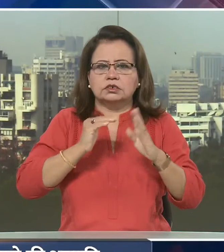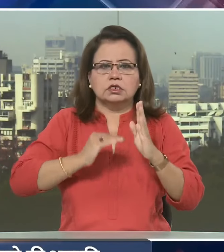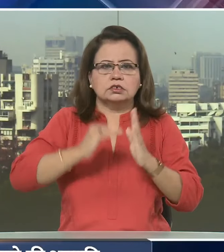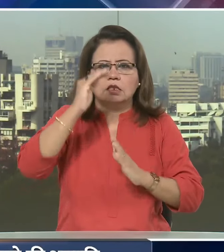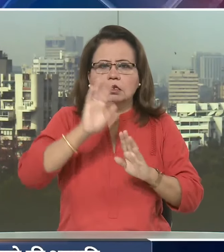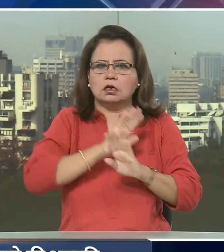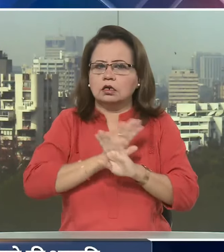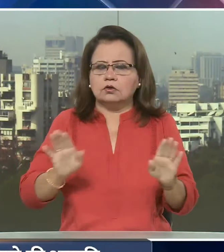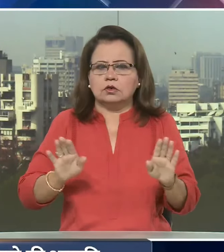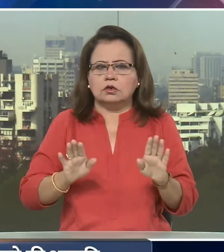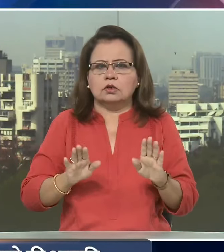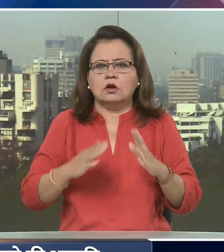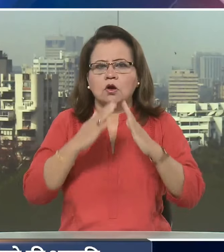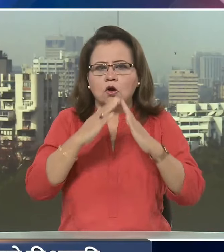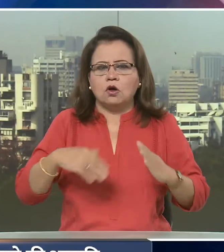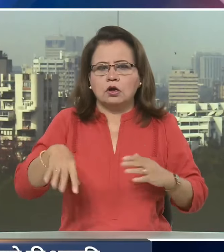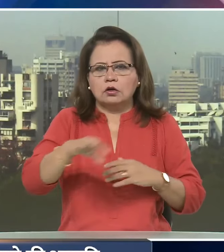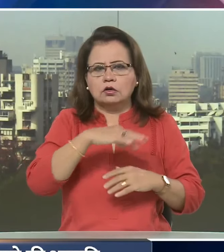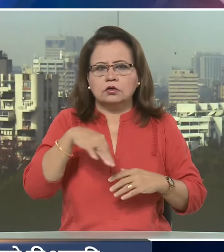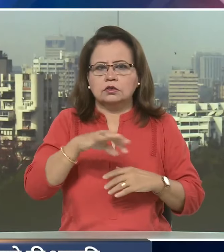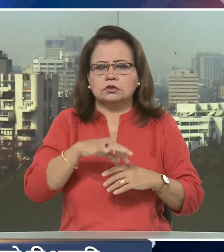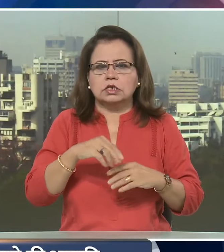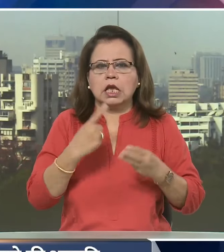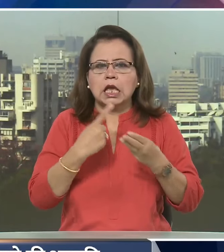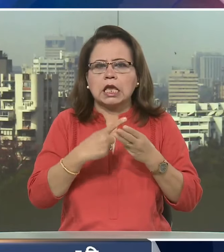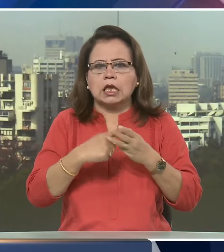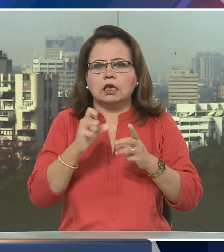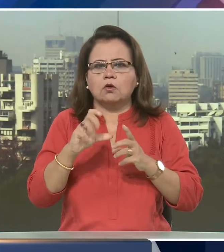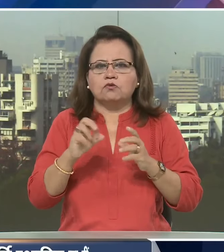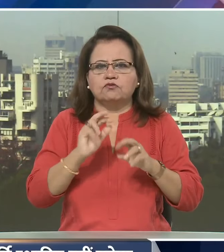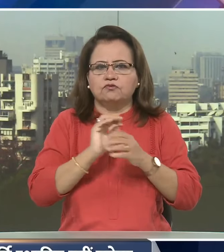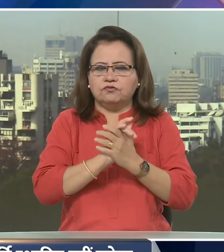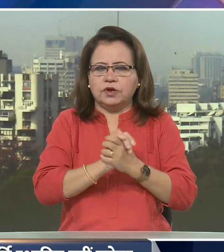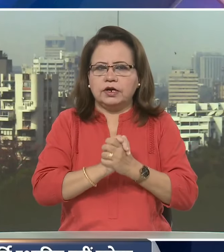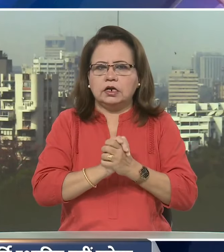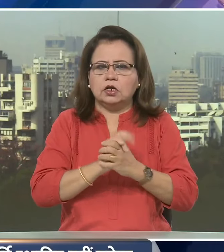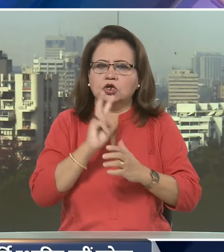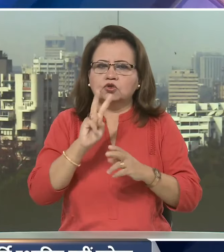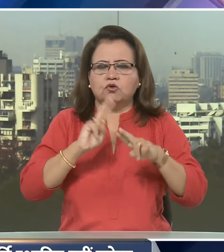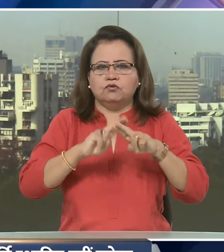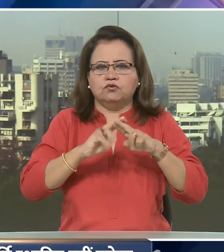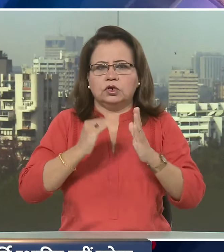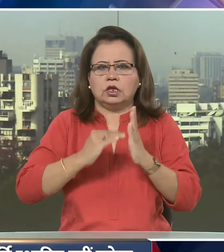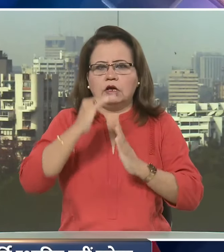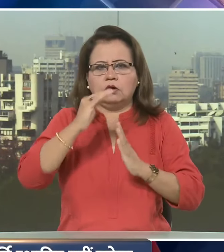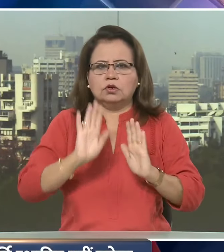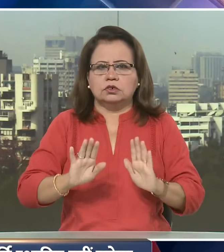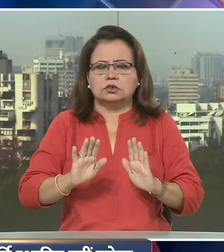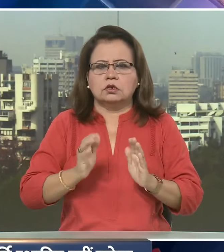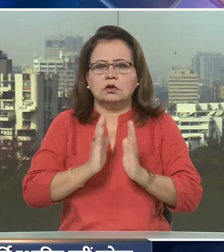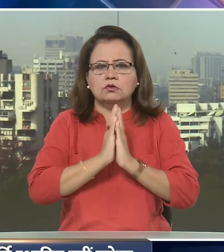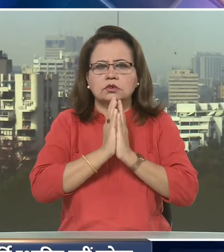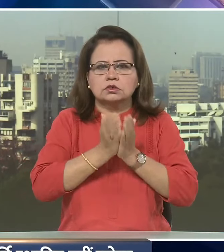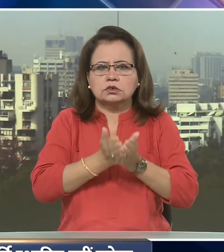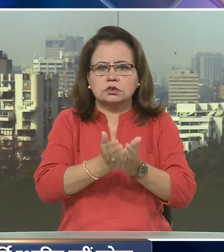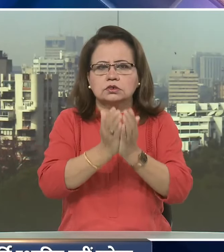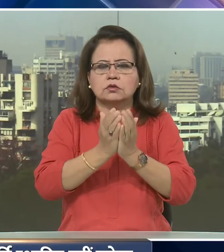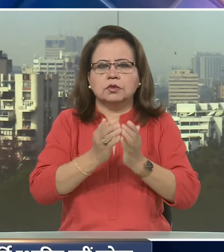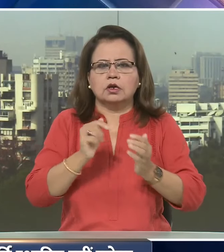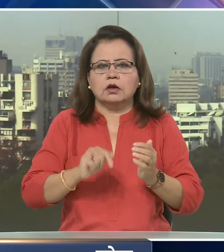चाहिए और आवासीय परिसर में बने इको फ्रेंडली मूर्तियां 2 फुट तक ही होनी चाहिए। विसर्जन में जहां